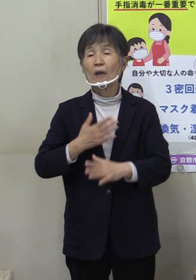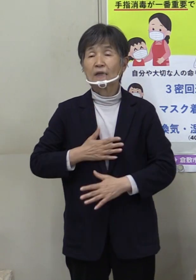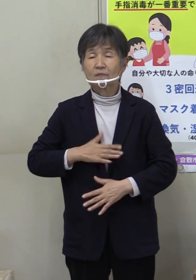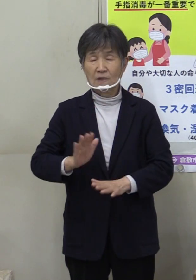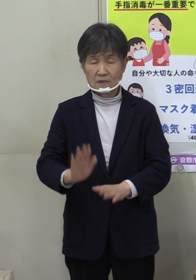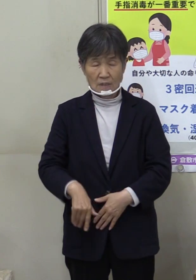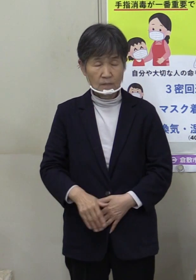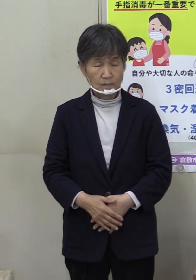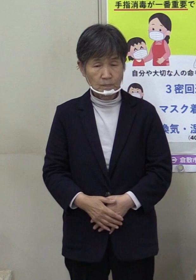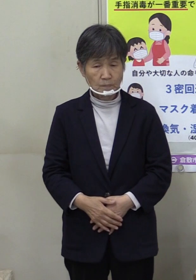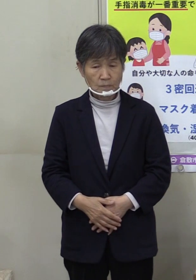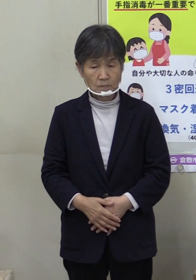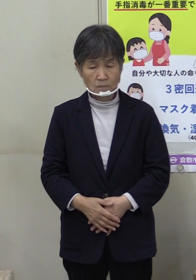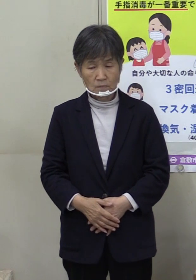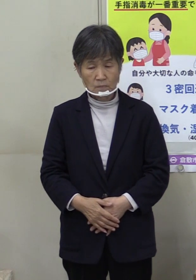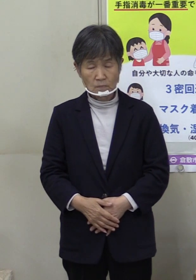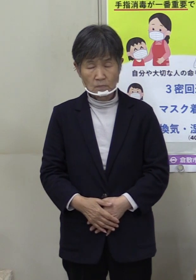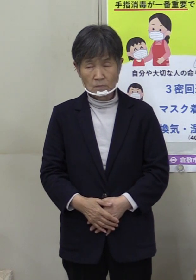ます。